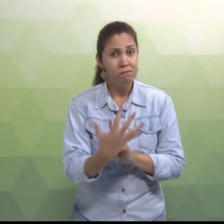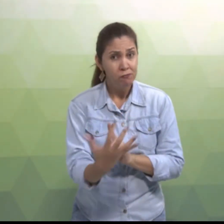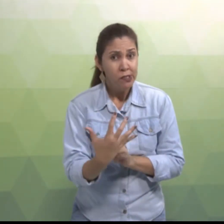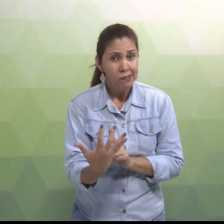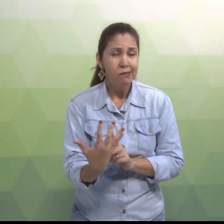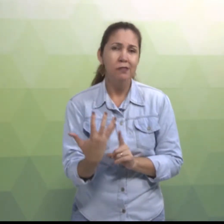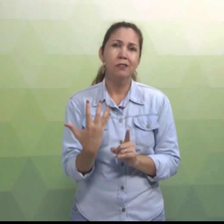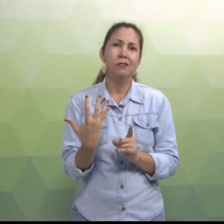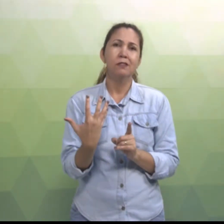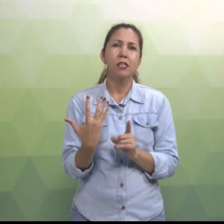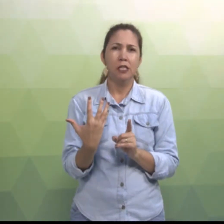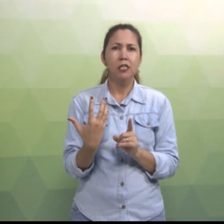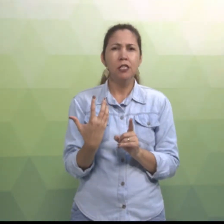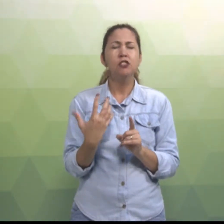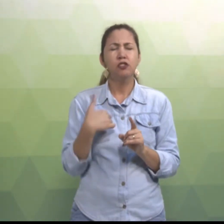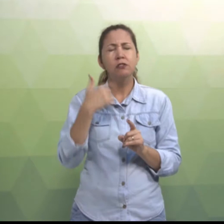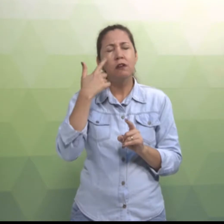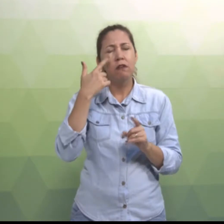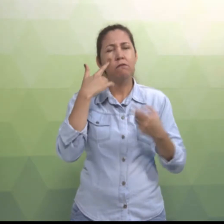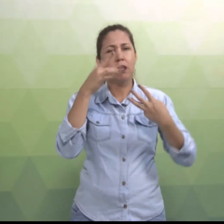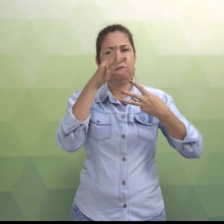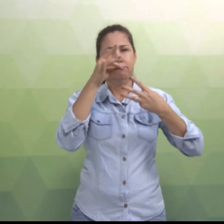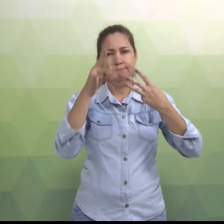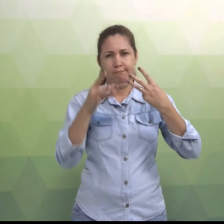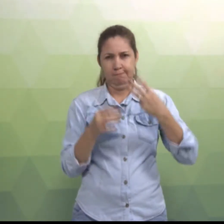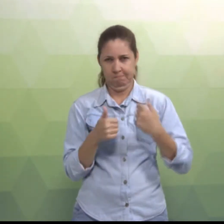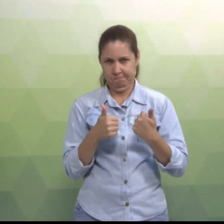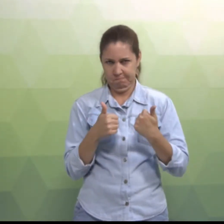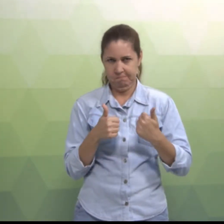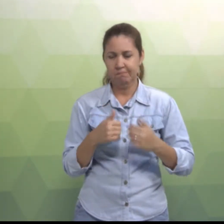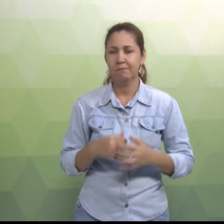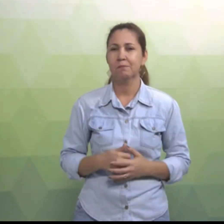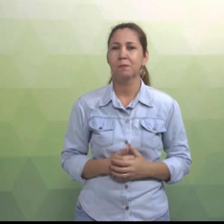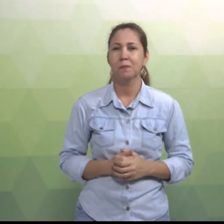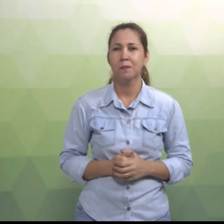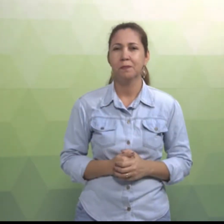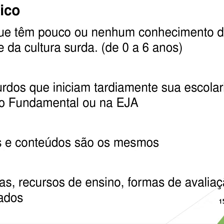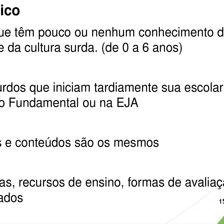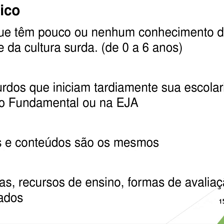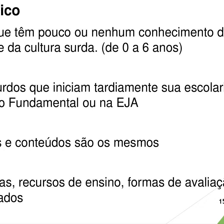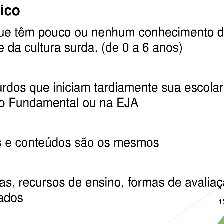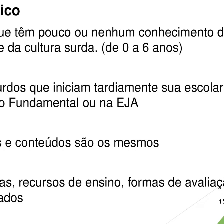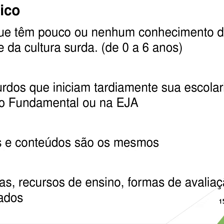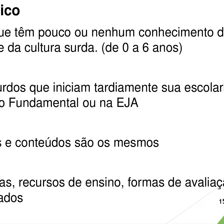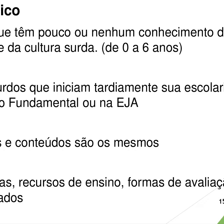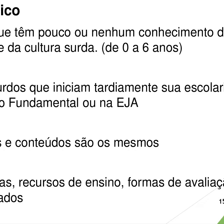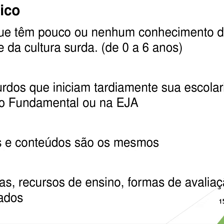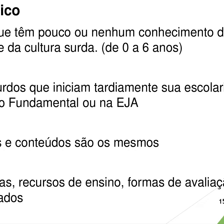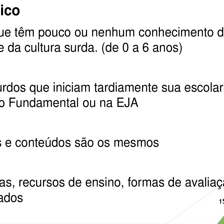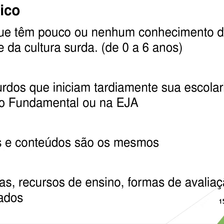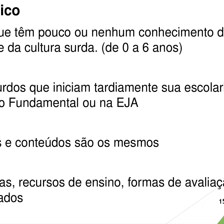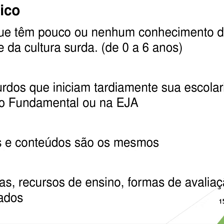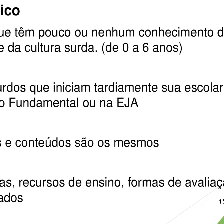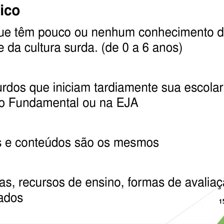sabe. E esse espaço ali de convivência influencia essa língua de sinais. Então, temos os 3 níveis.